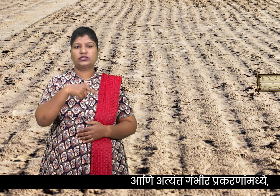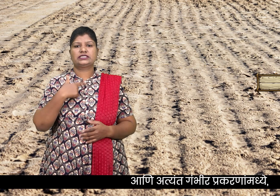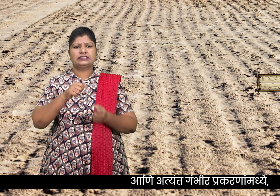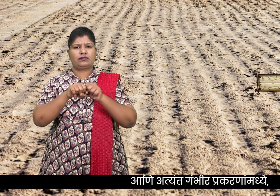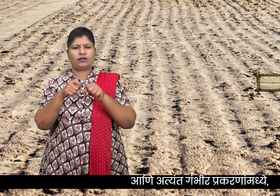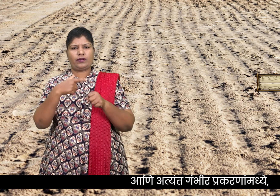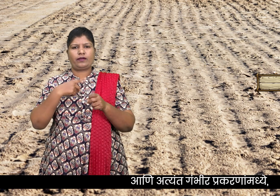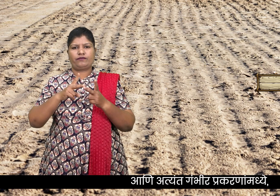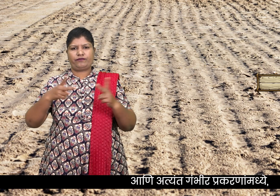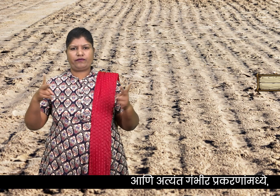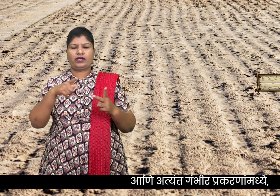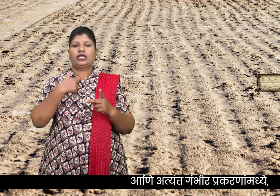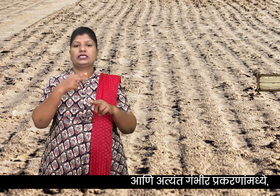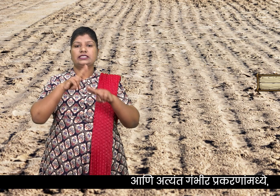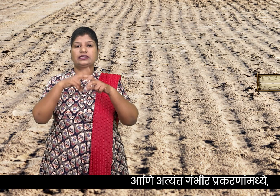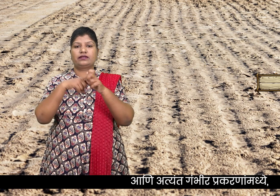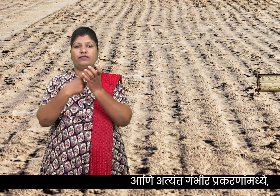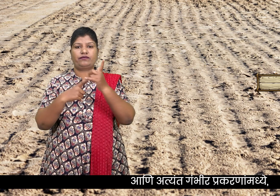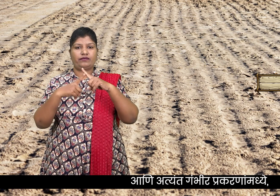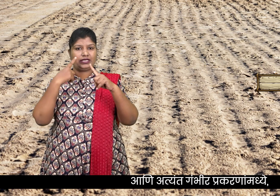आणि अत्यंत गंभीर प्रकरणामध्ये